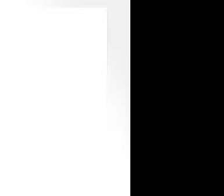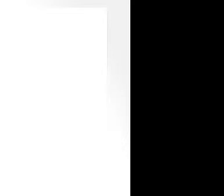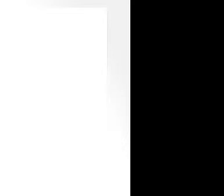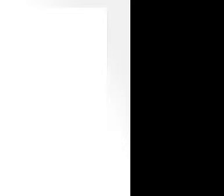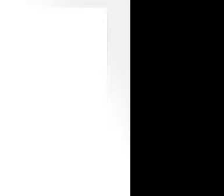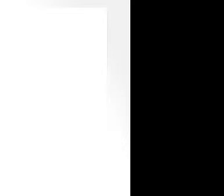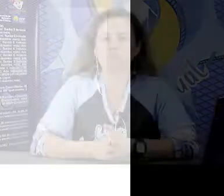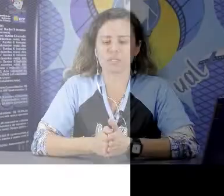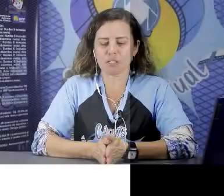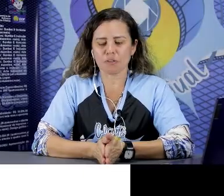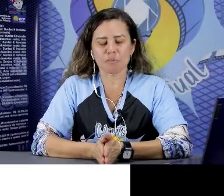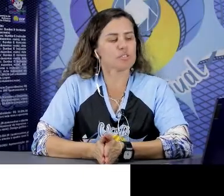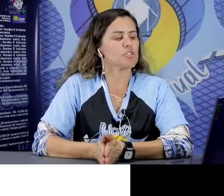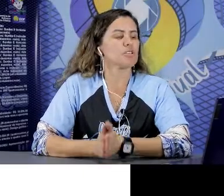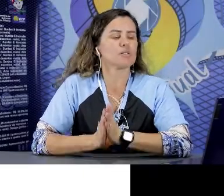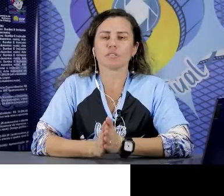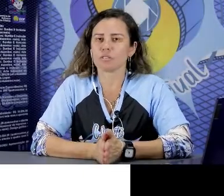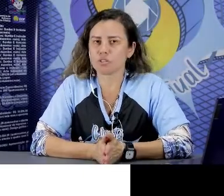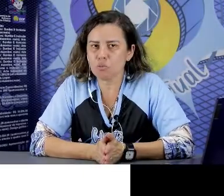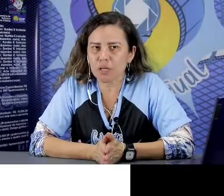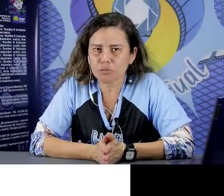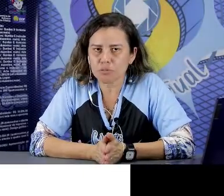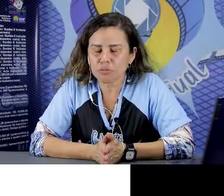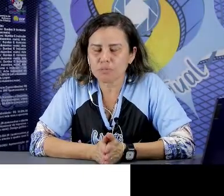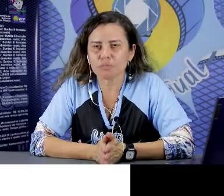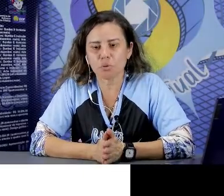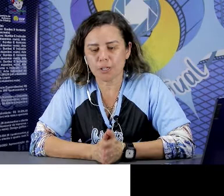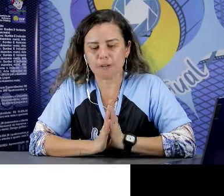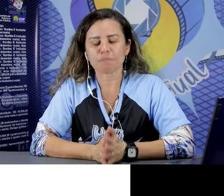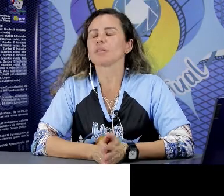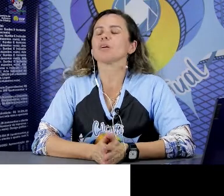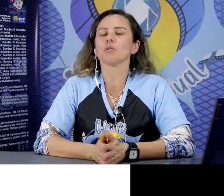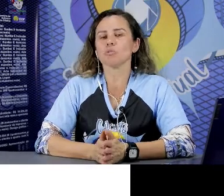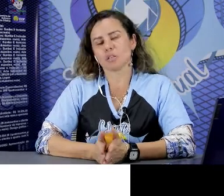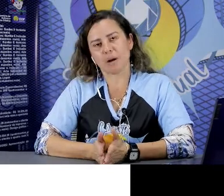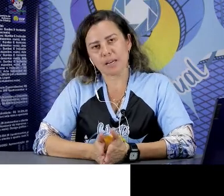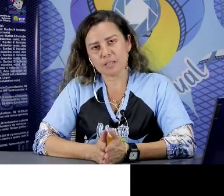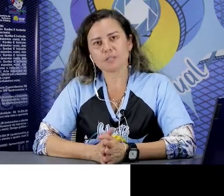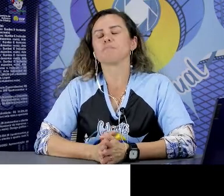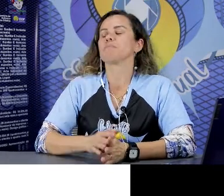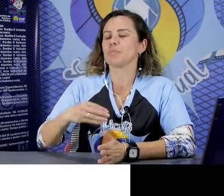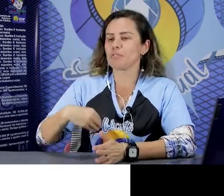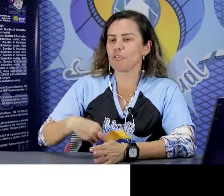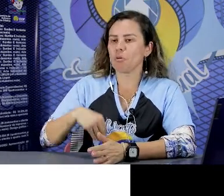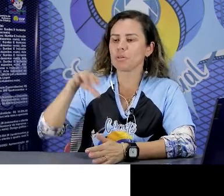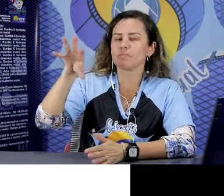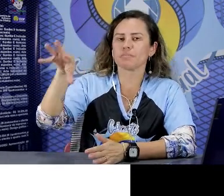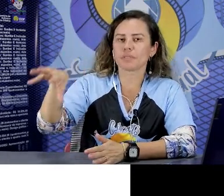são especificamente de humano. Por quê? Os animais têm fome,